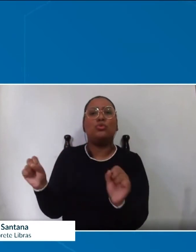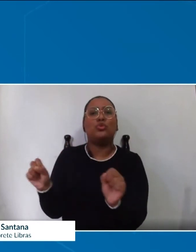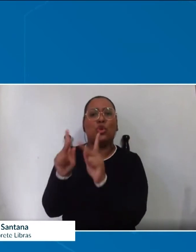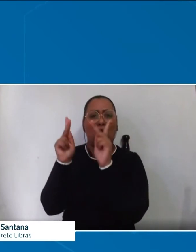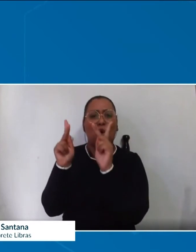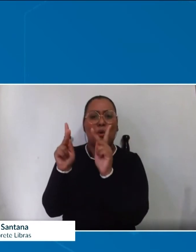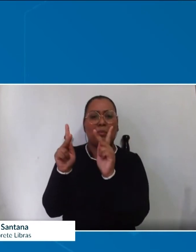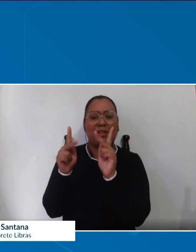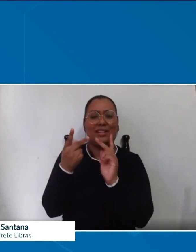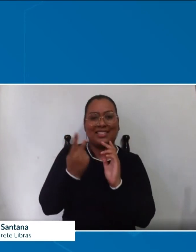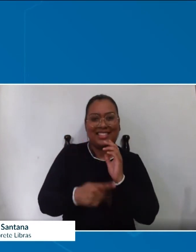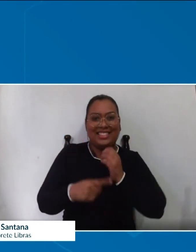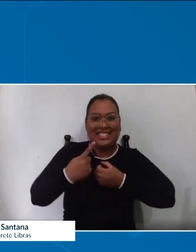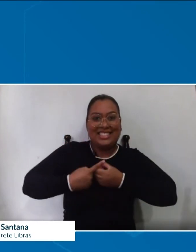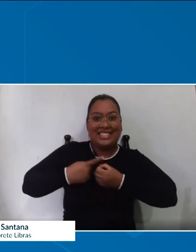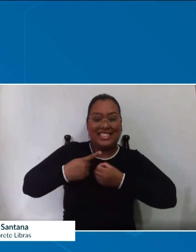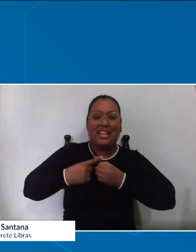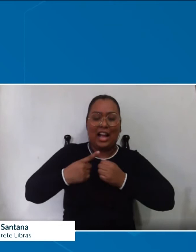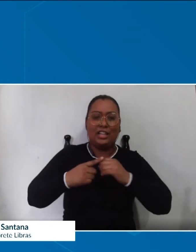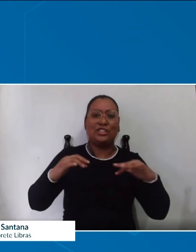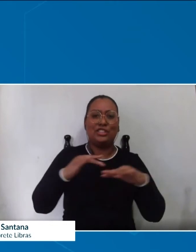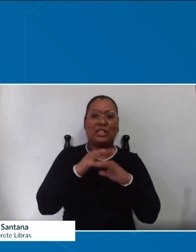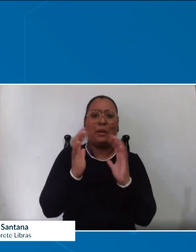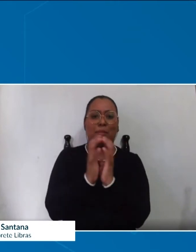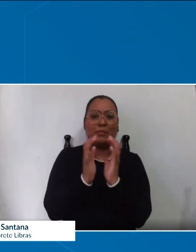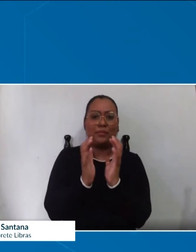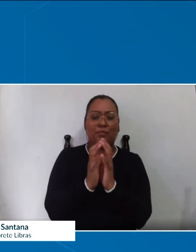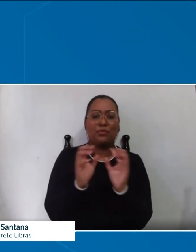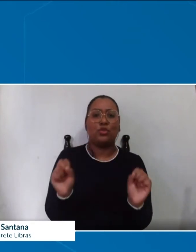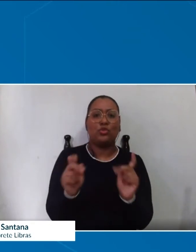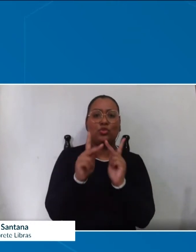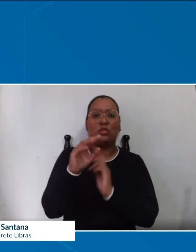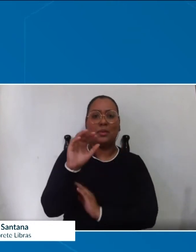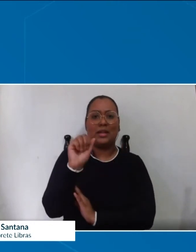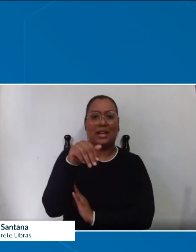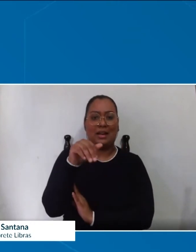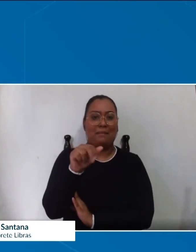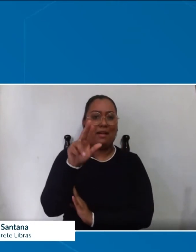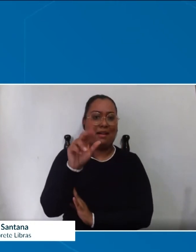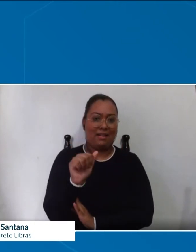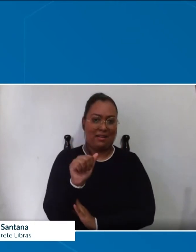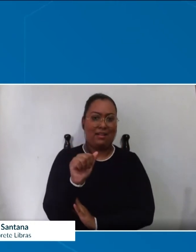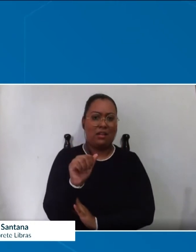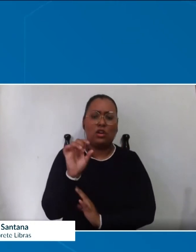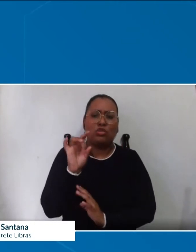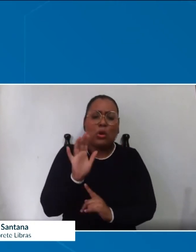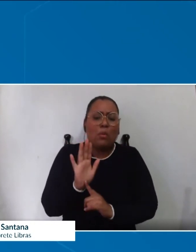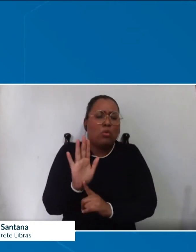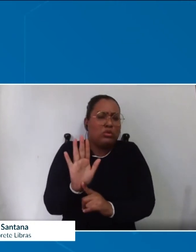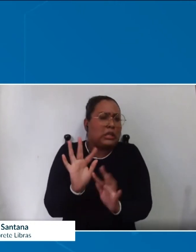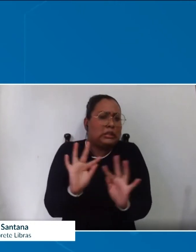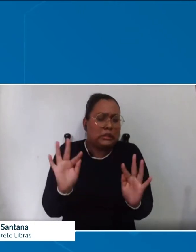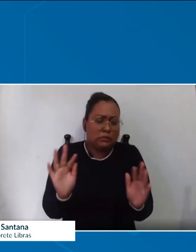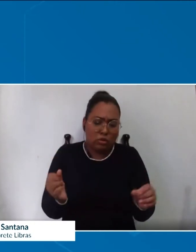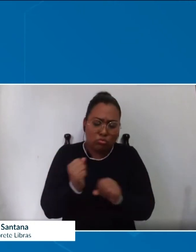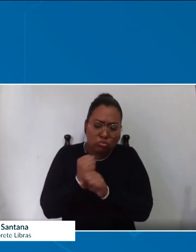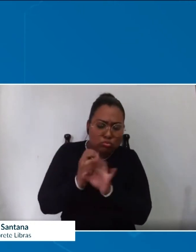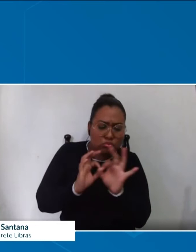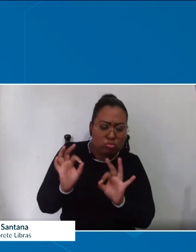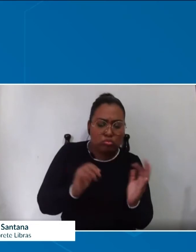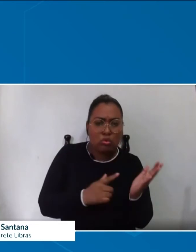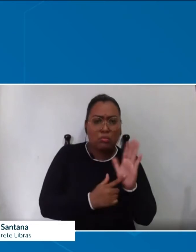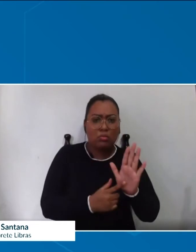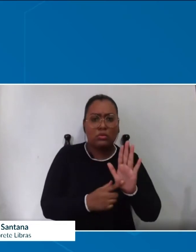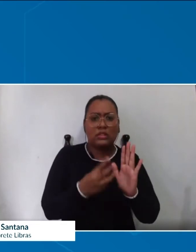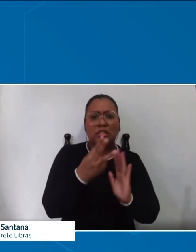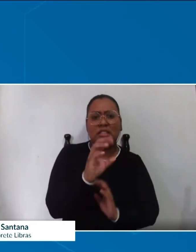na área metropolitana de Pernambuco, chamado Shopping Camará. Pequeno porte, só demonstração, que dá de 30